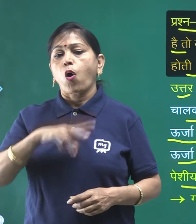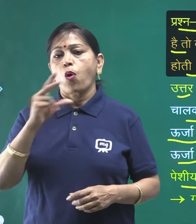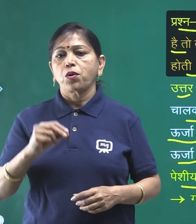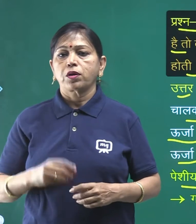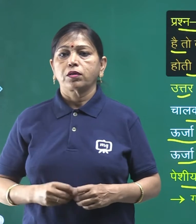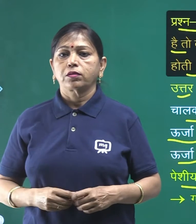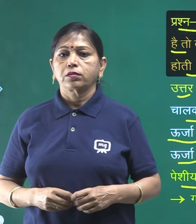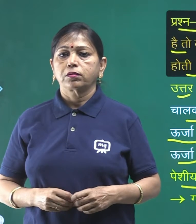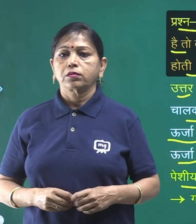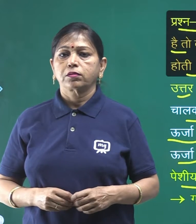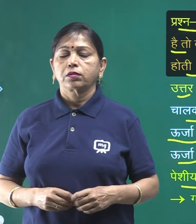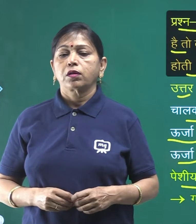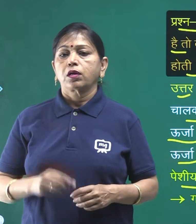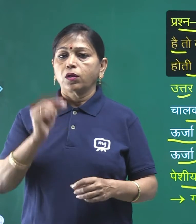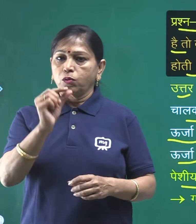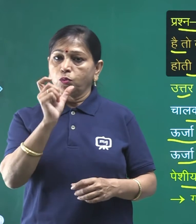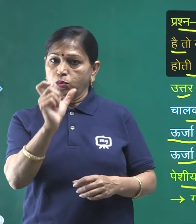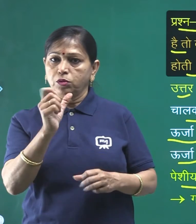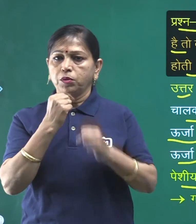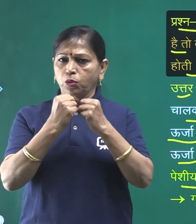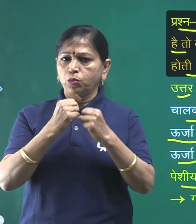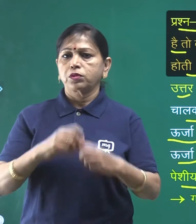और ऊष्मीय ऊर्जा